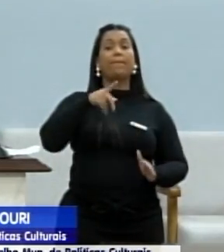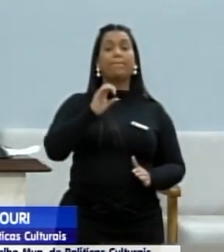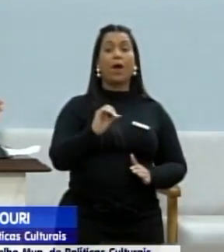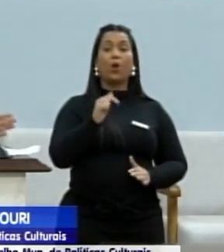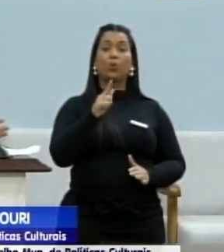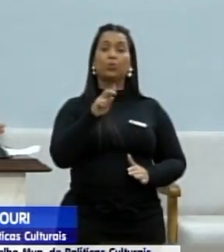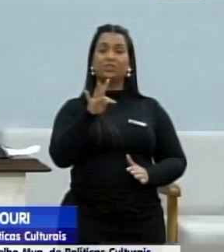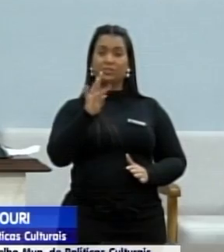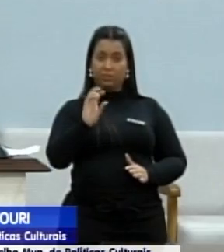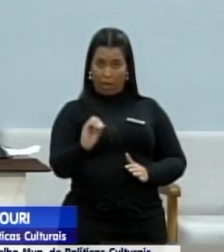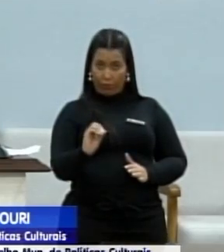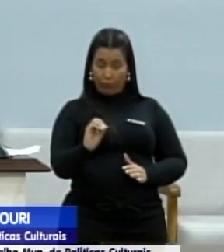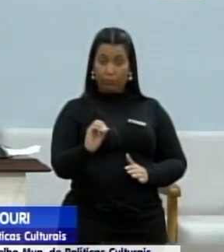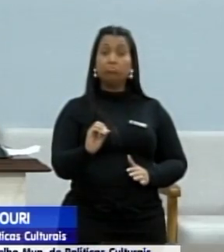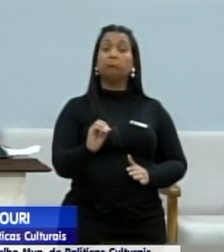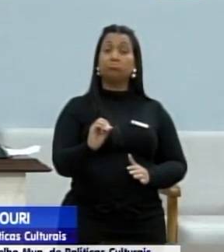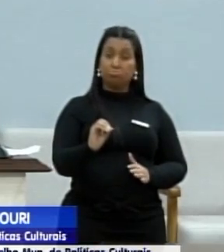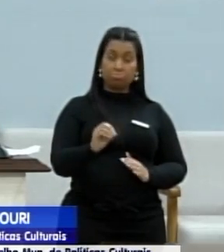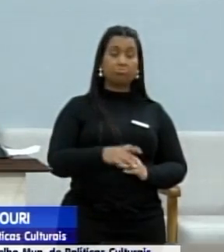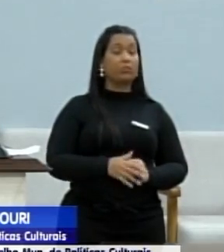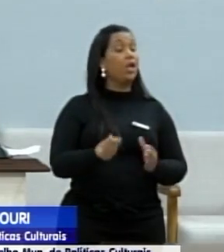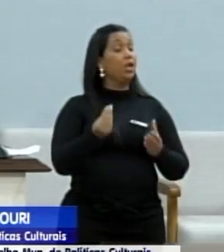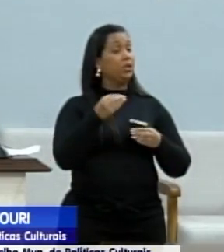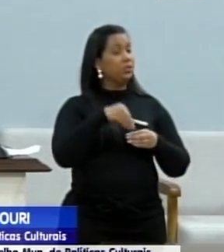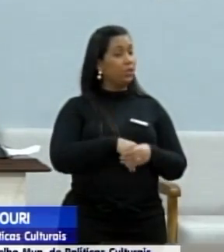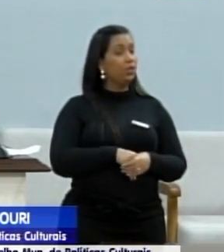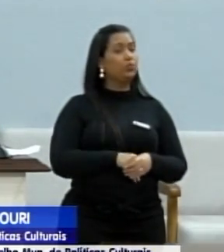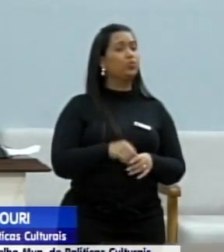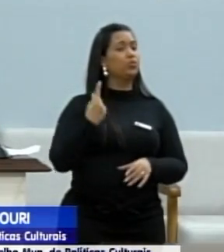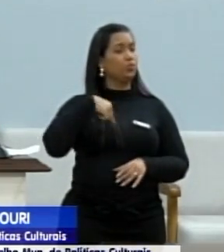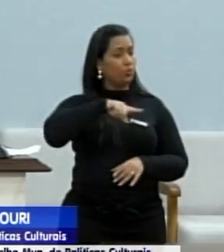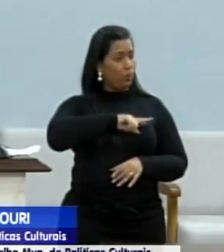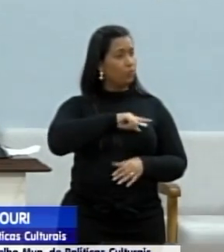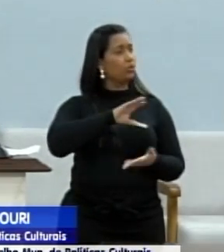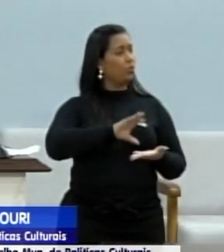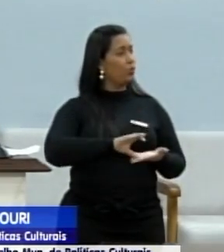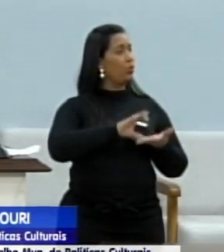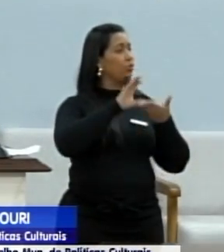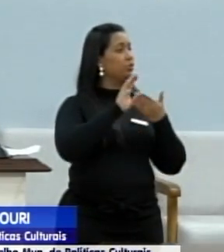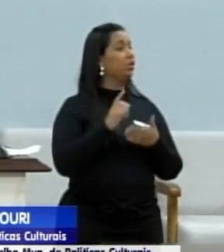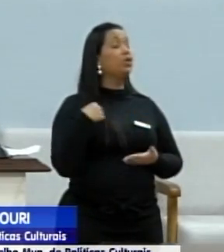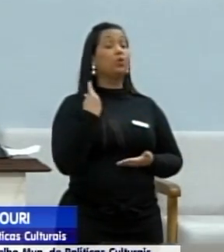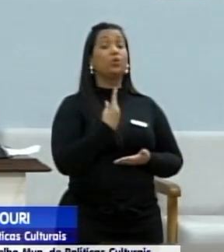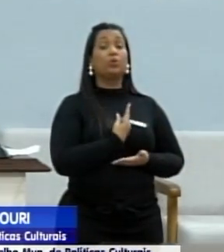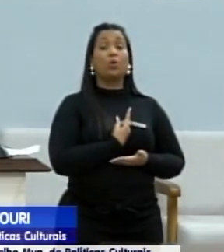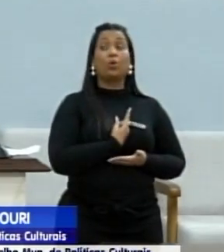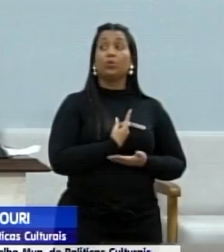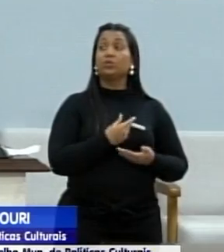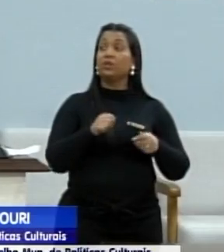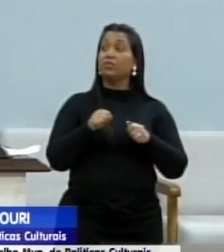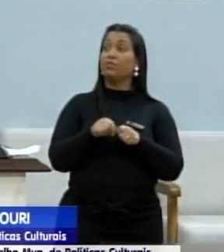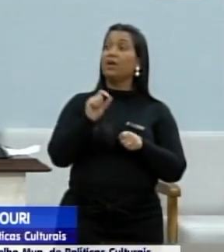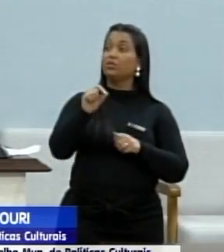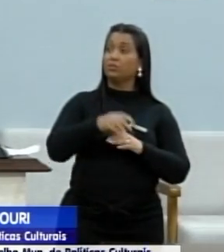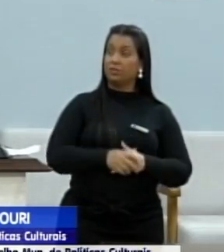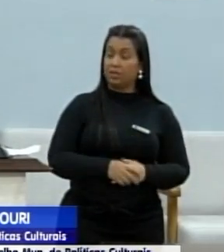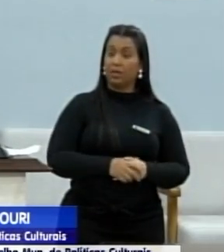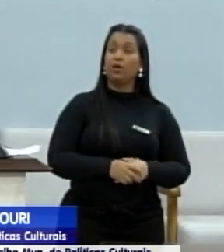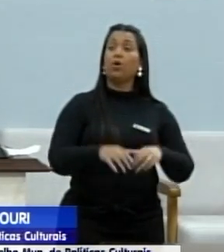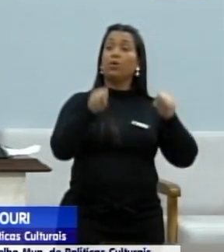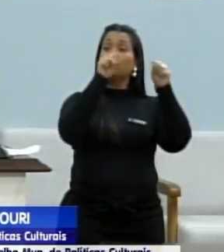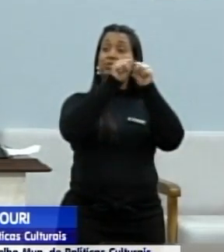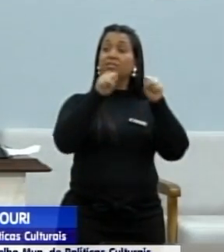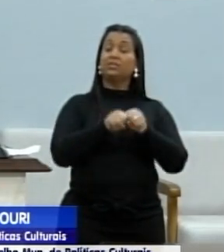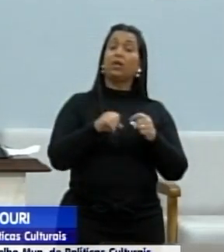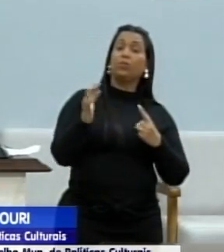dentro disso, de todas as nossas ações enquanto conselho, né, a gente constitui o Sistema Nacional de